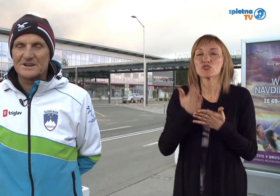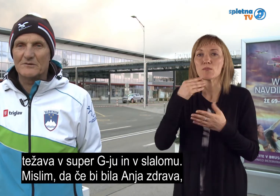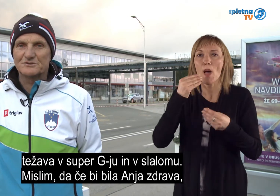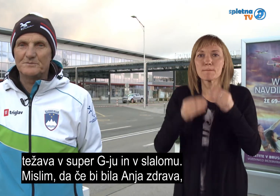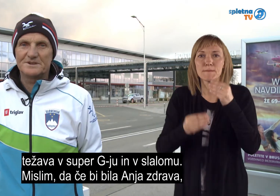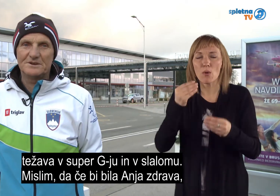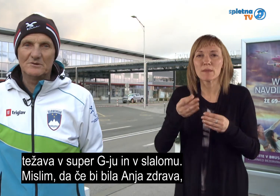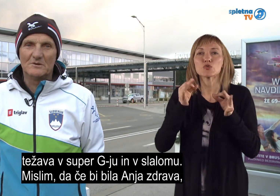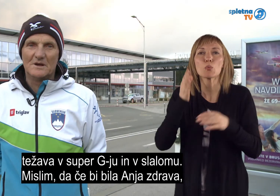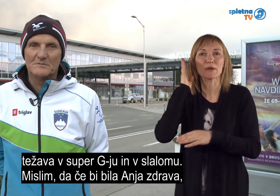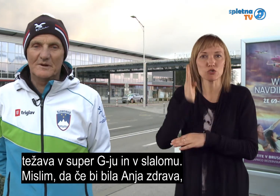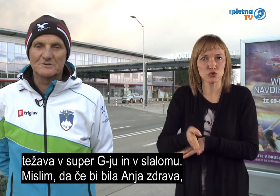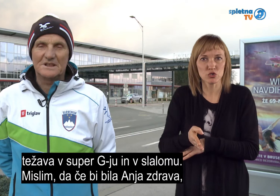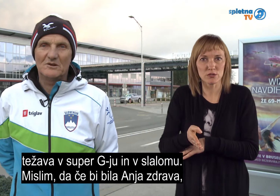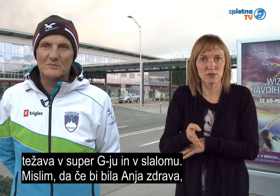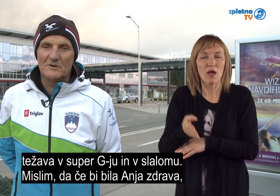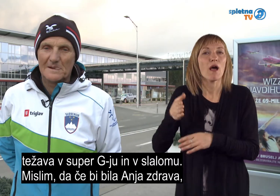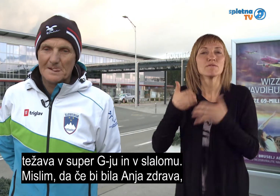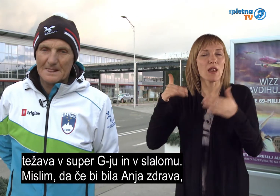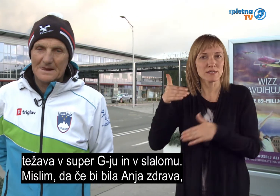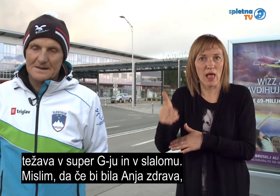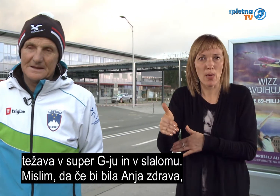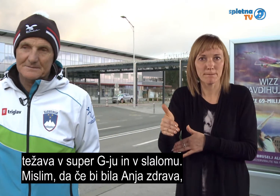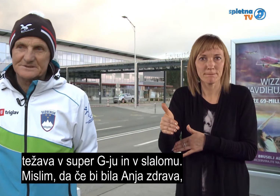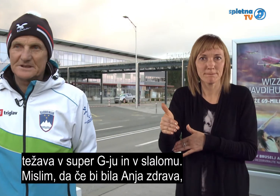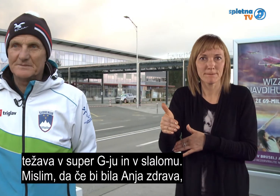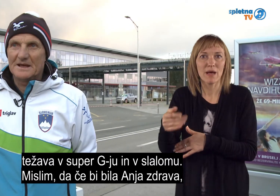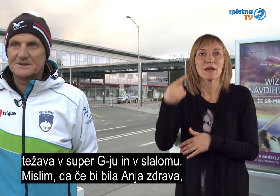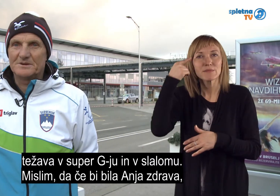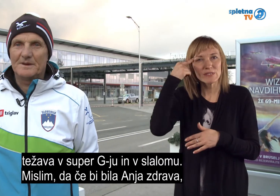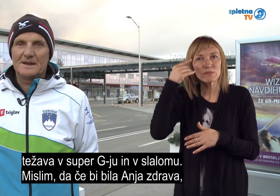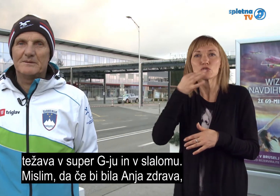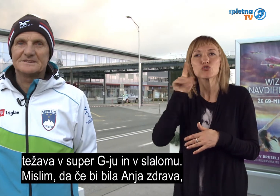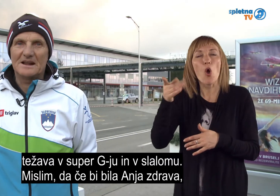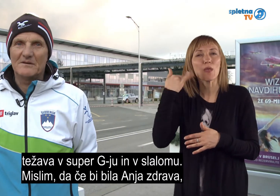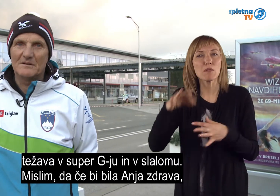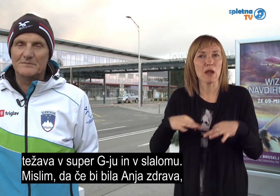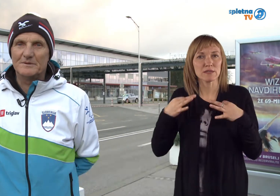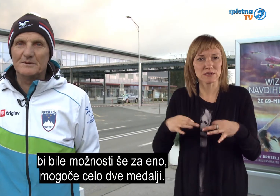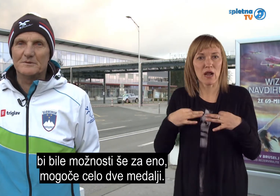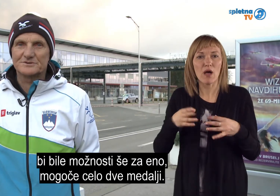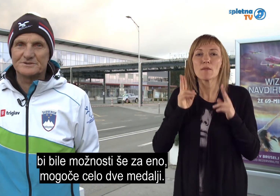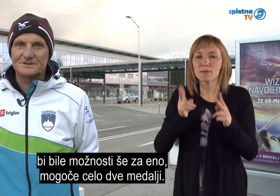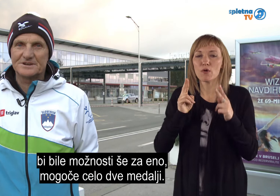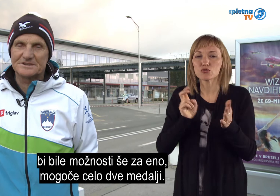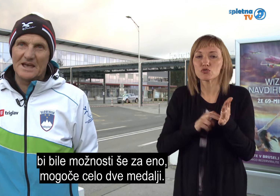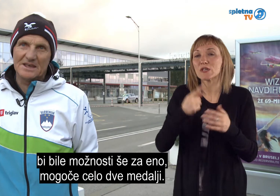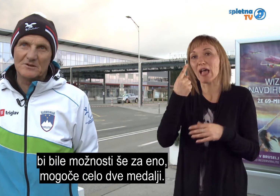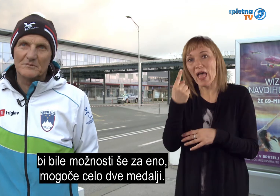težavo v super-G-ju, pa v slalomu. Mislim, da če bi Anja bila zdrava, bi bile možnosti še za 1,